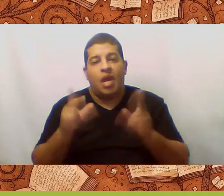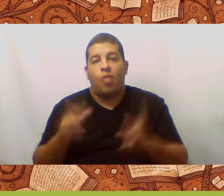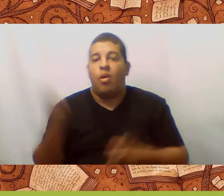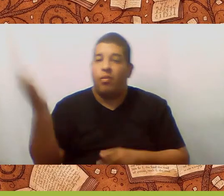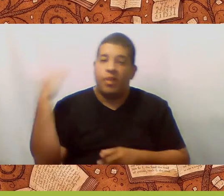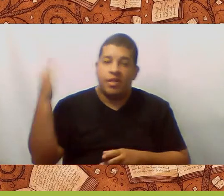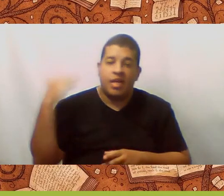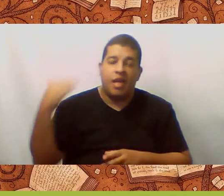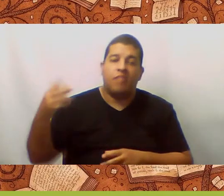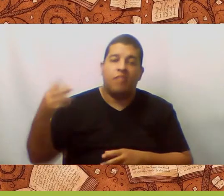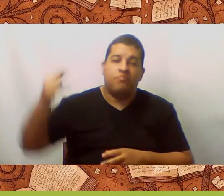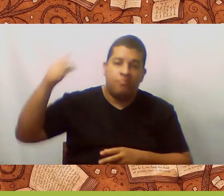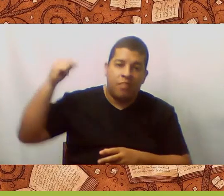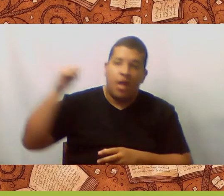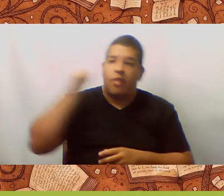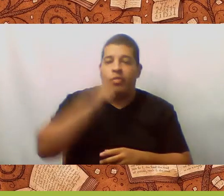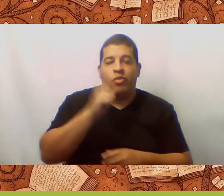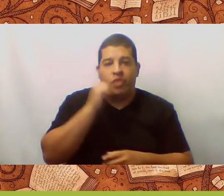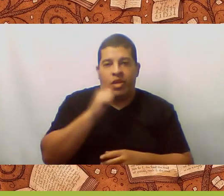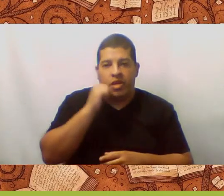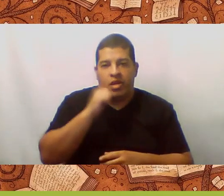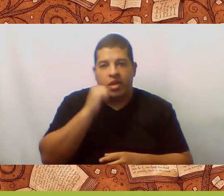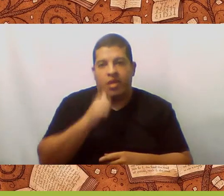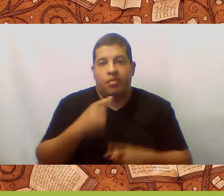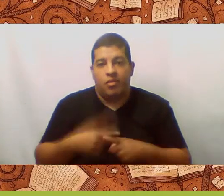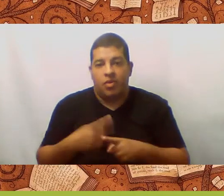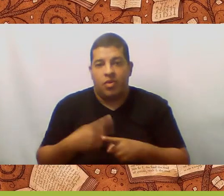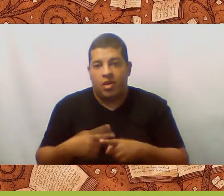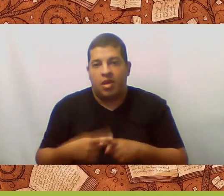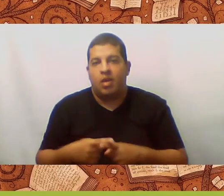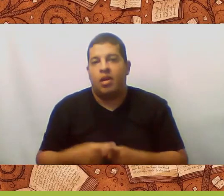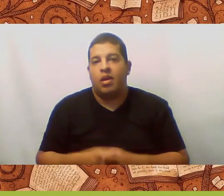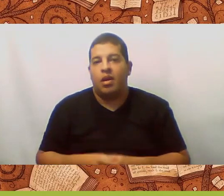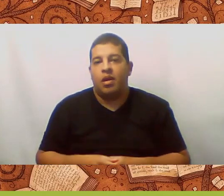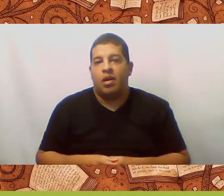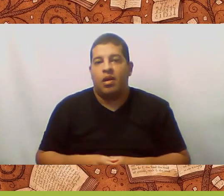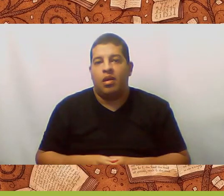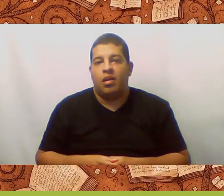hoje, para atender os desejos